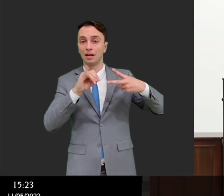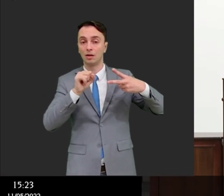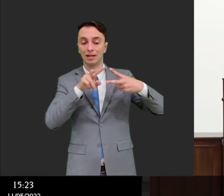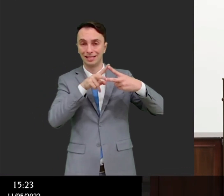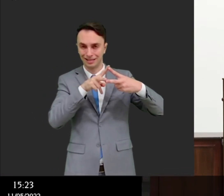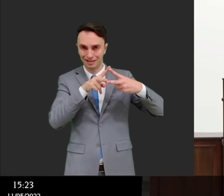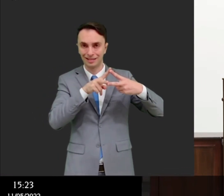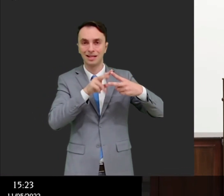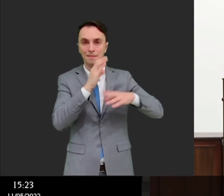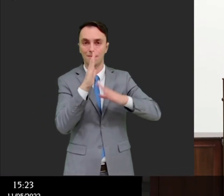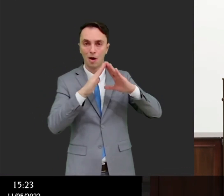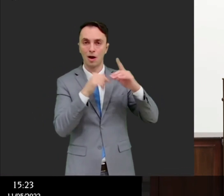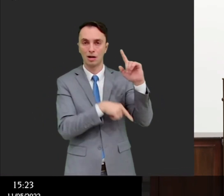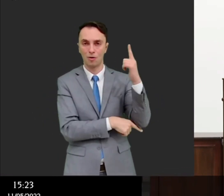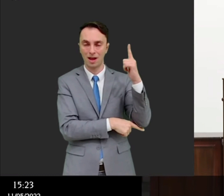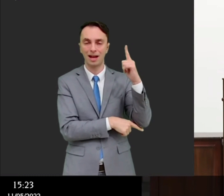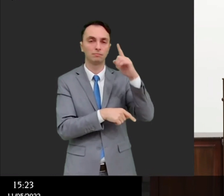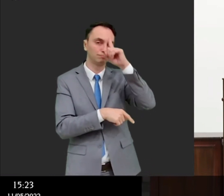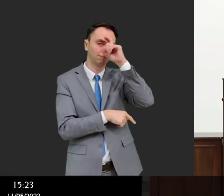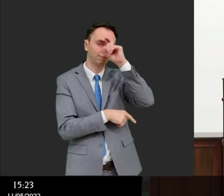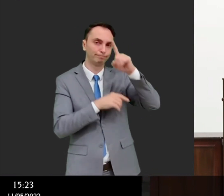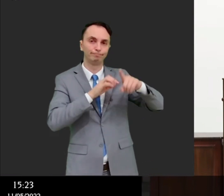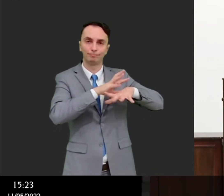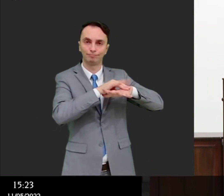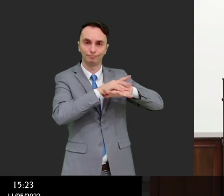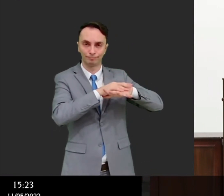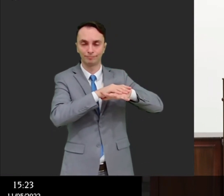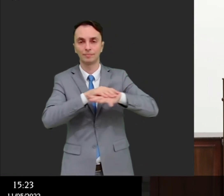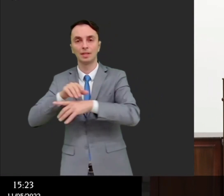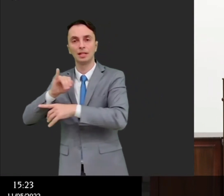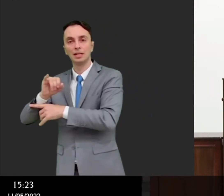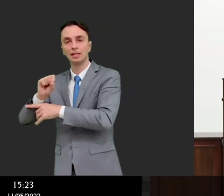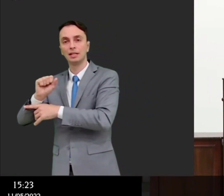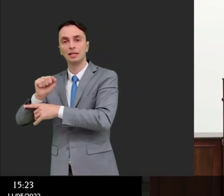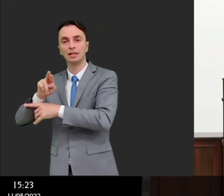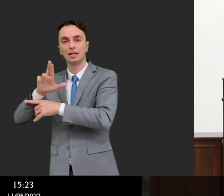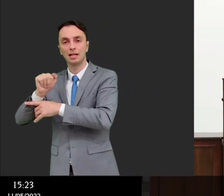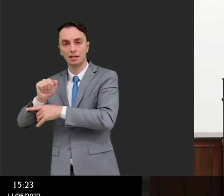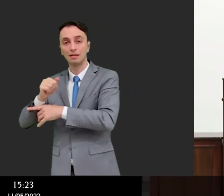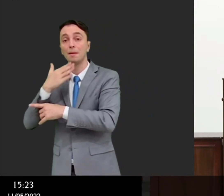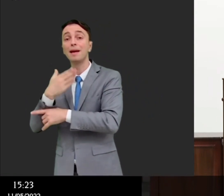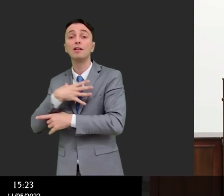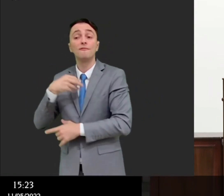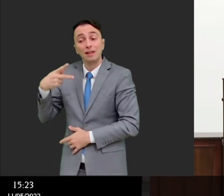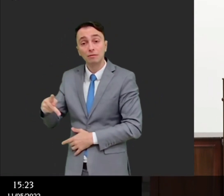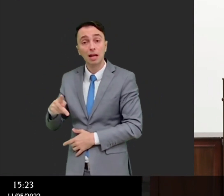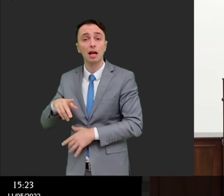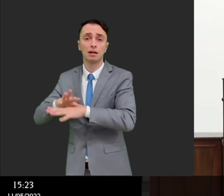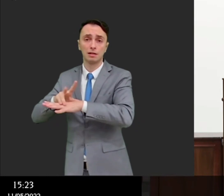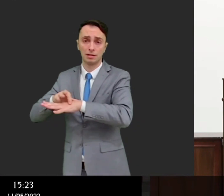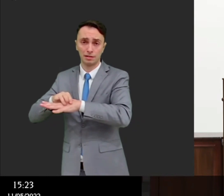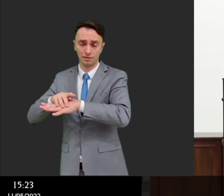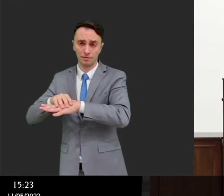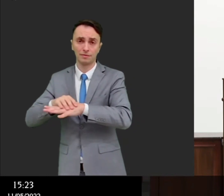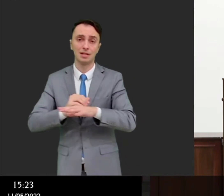pede oração. A irmã Isaura de Dourado pede pelo seu filho Fernando, que está enfermo. A irmã Elisa,